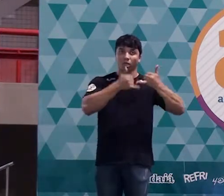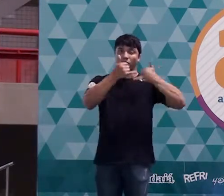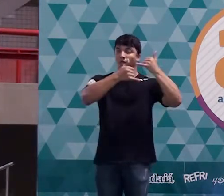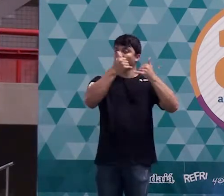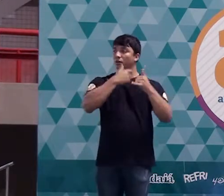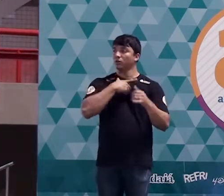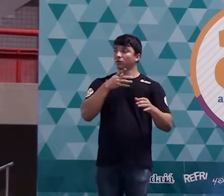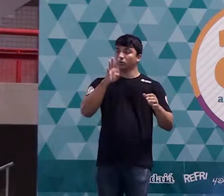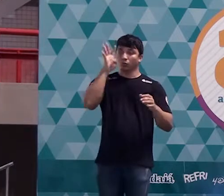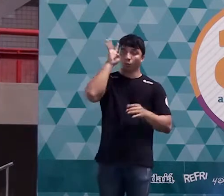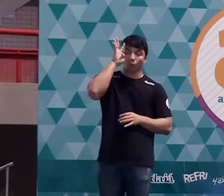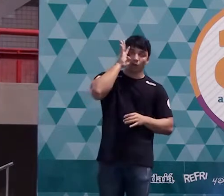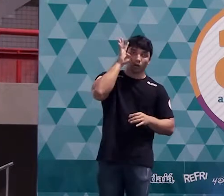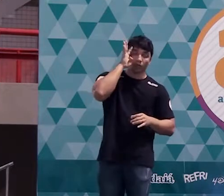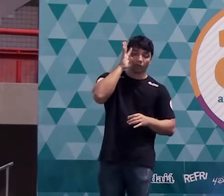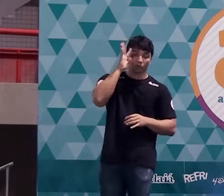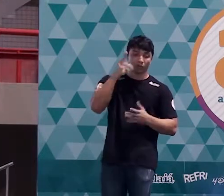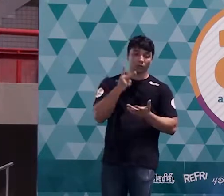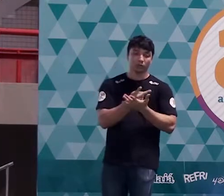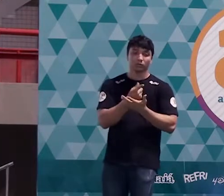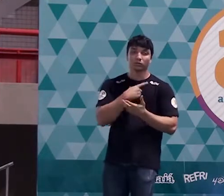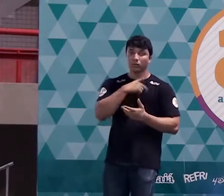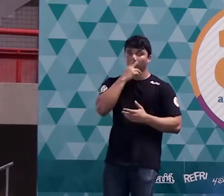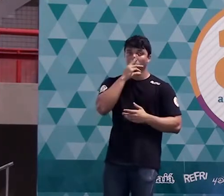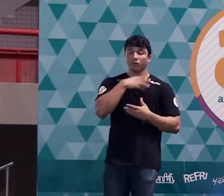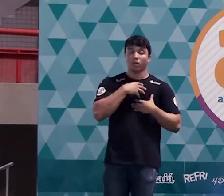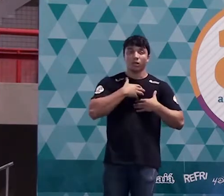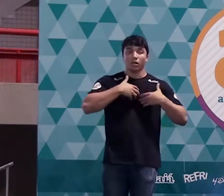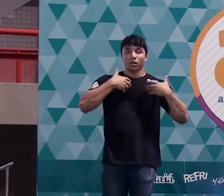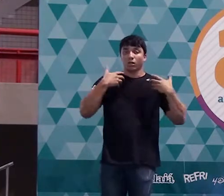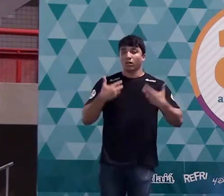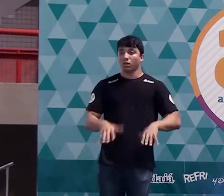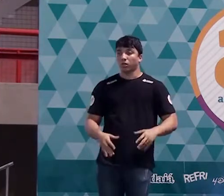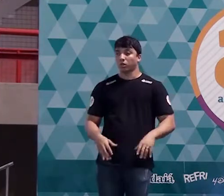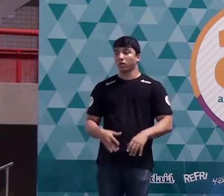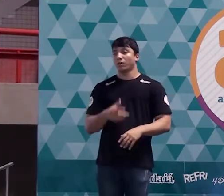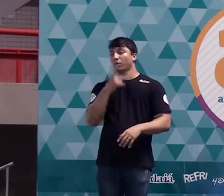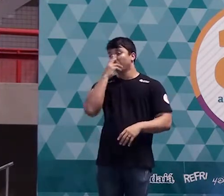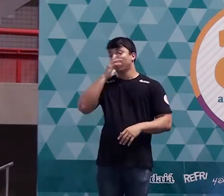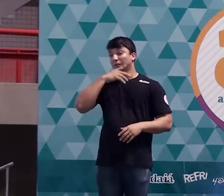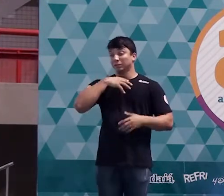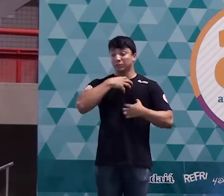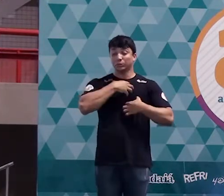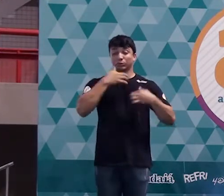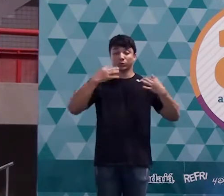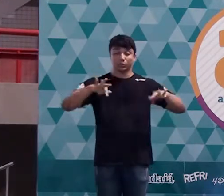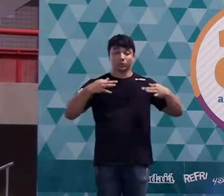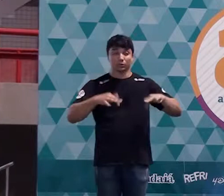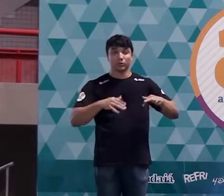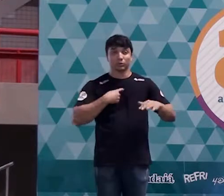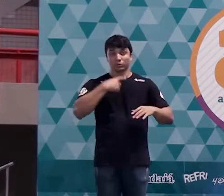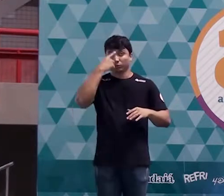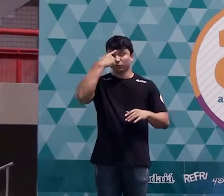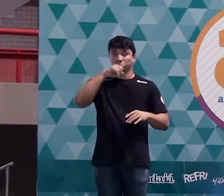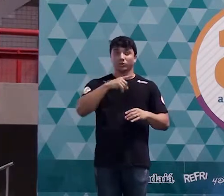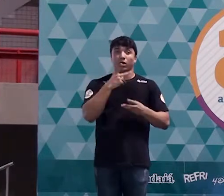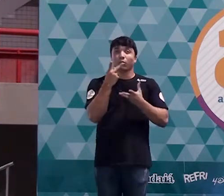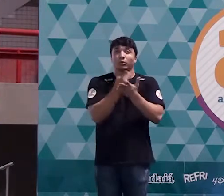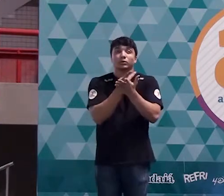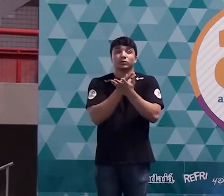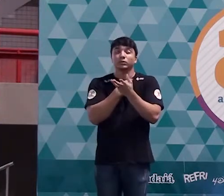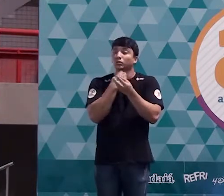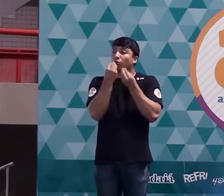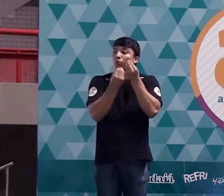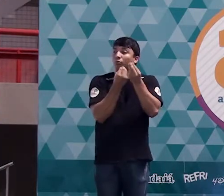Quando chega a quarta-feira de cinza, você está todo quebrado, todo doído. Você não sabe o que foi,